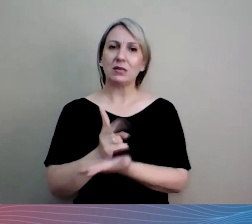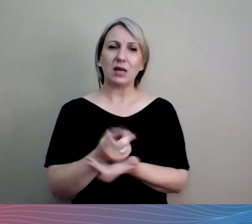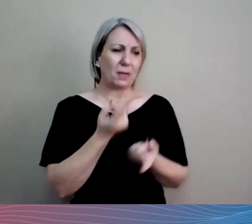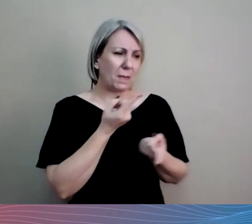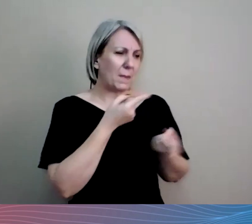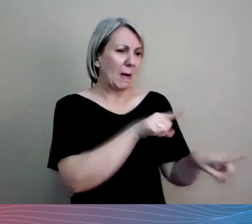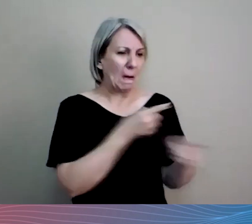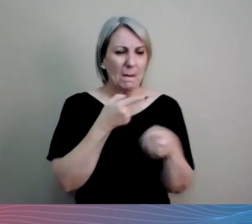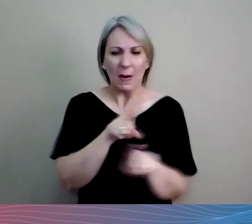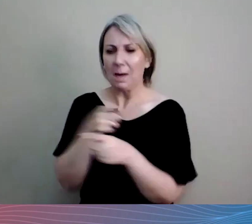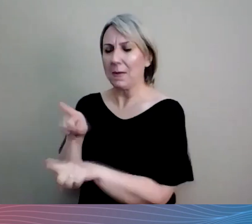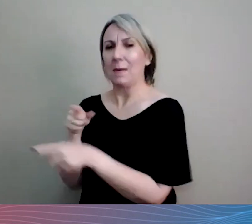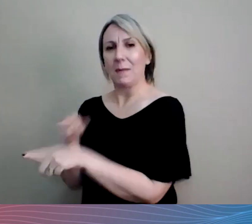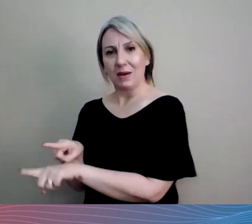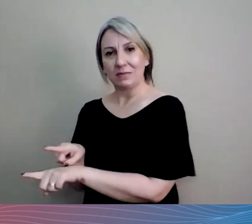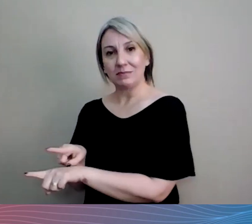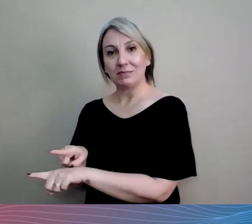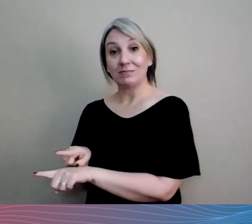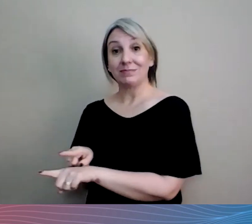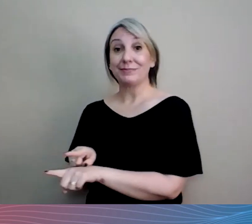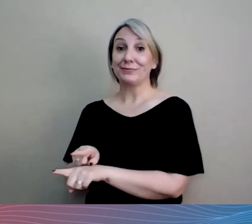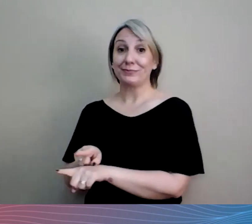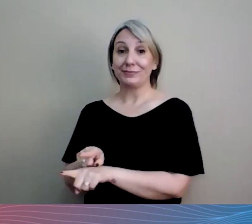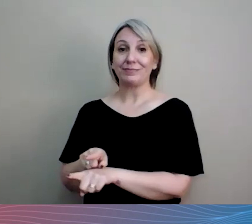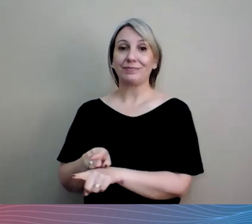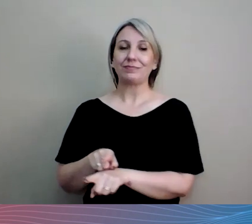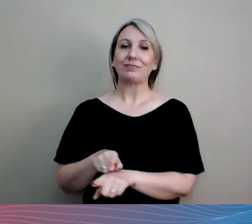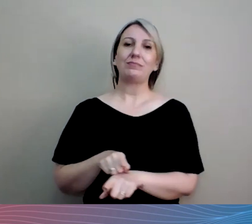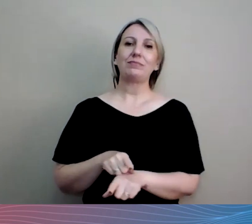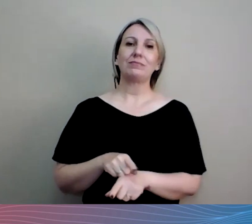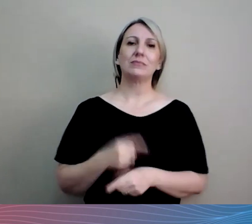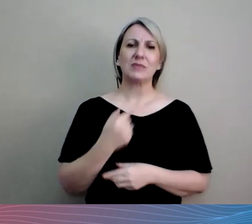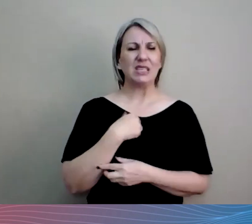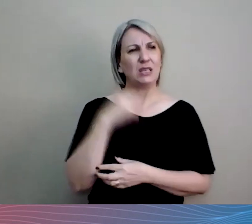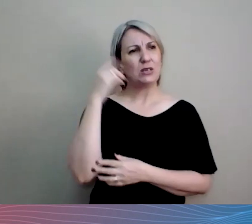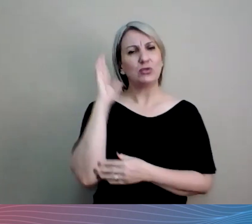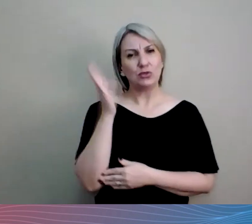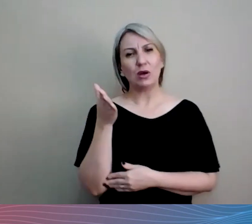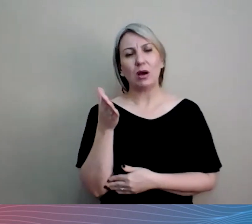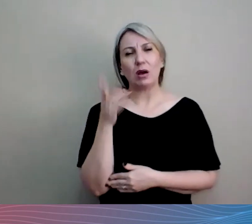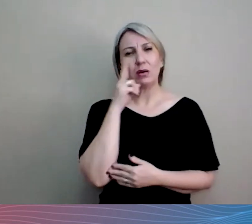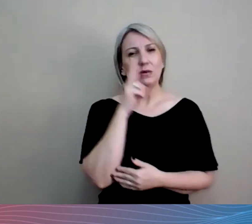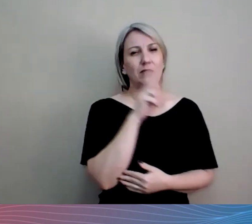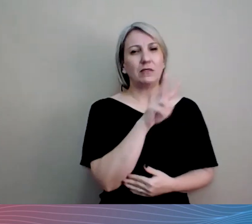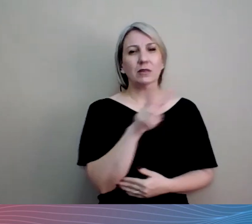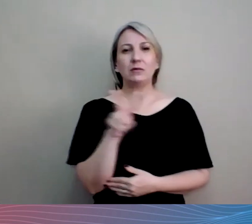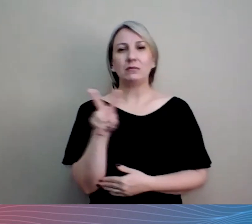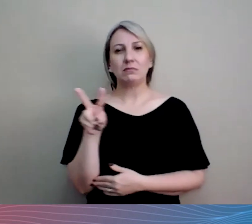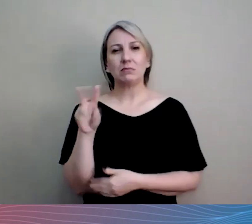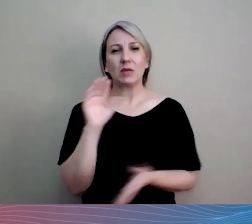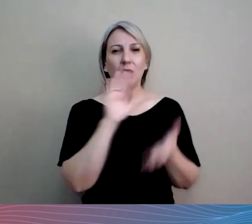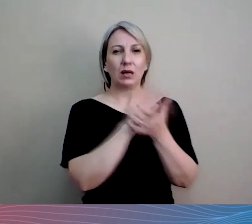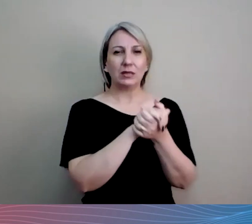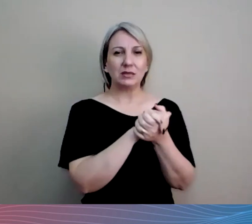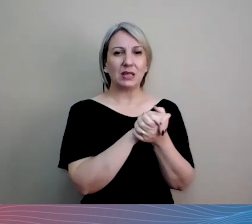sempre digo para os irmãos, eu já vi casais, irmãos, depois já de velho, já 80